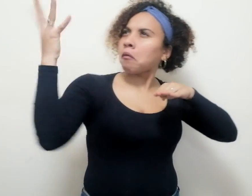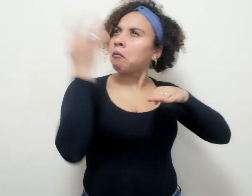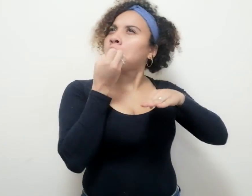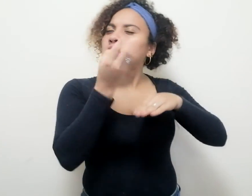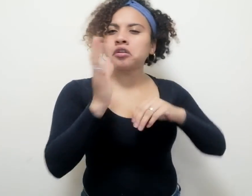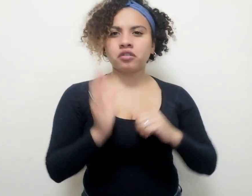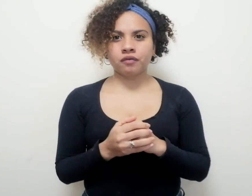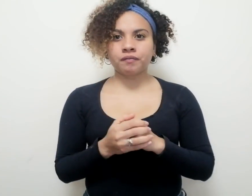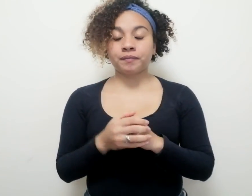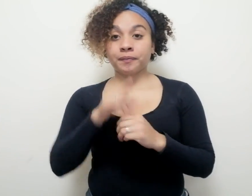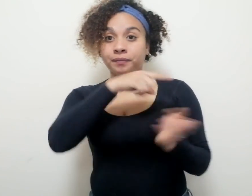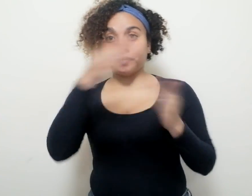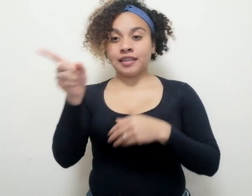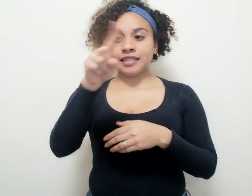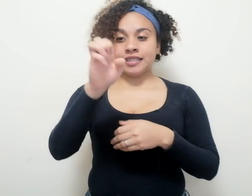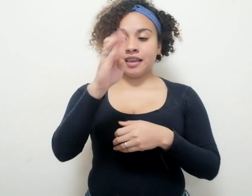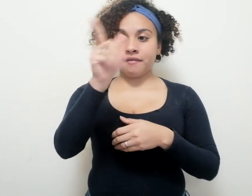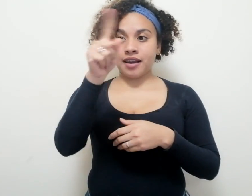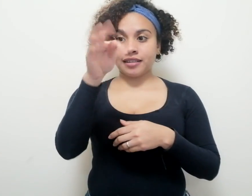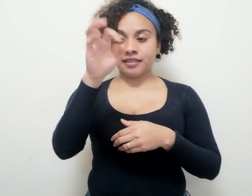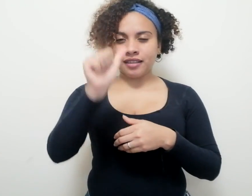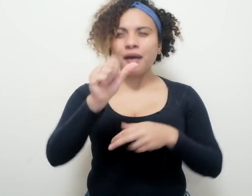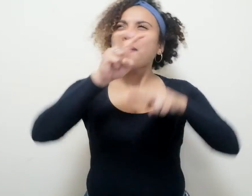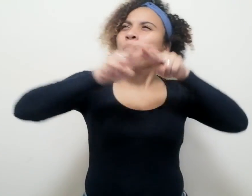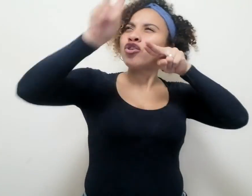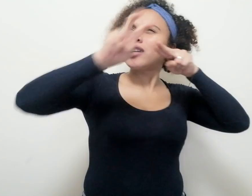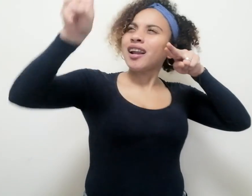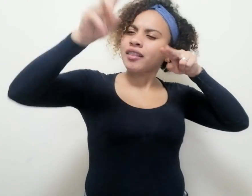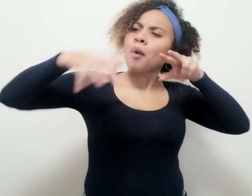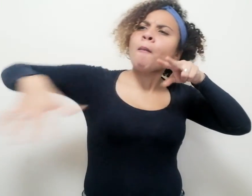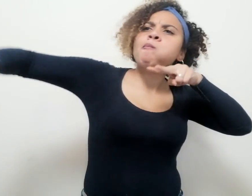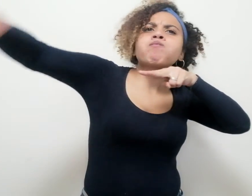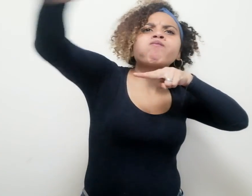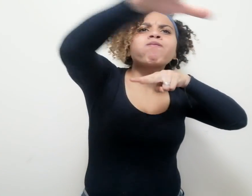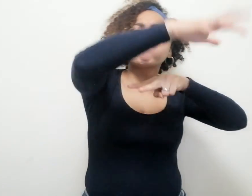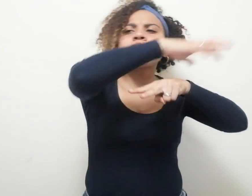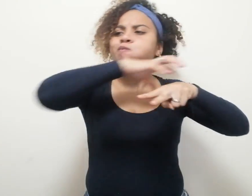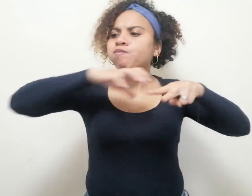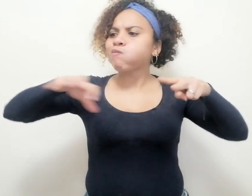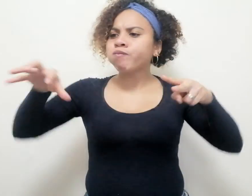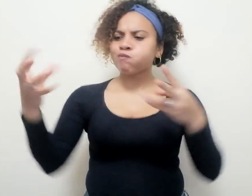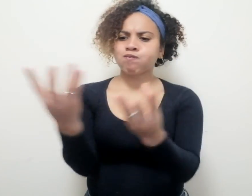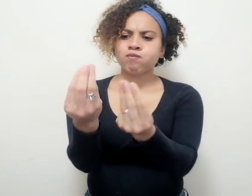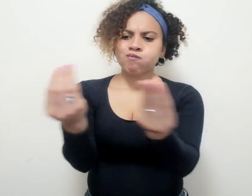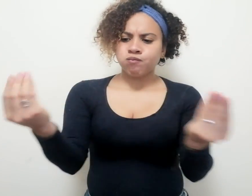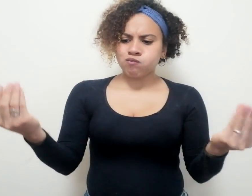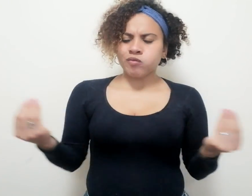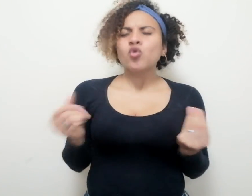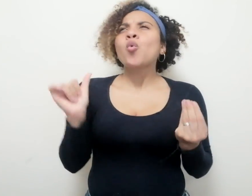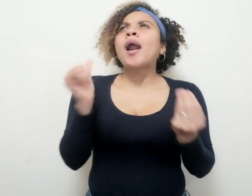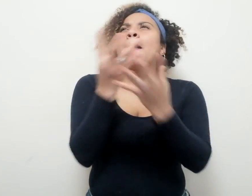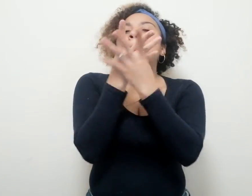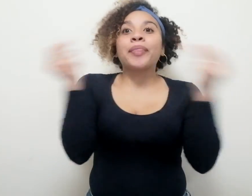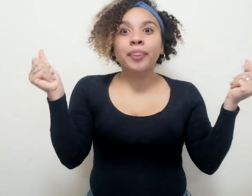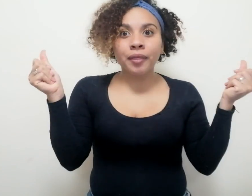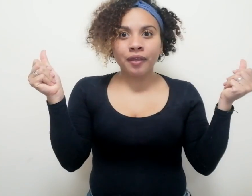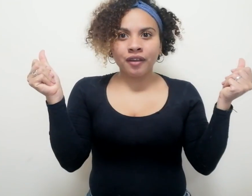Para Sebastián Giovanni, Monserrate rodeado por las brumas es una epifanía, una